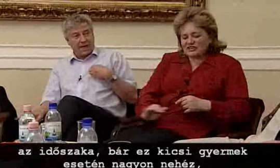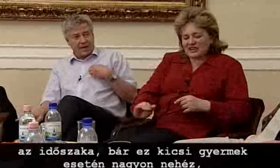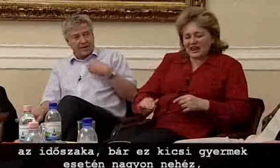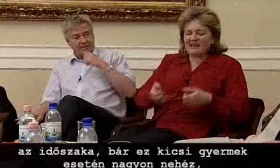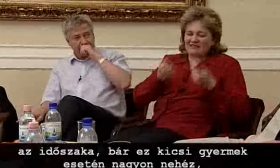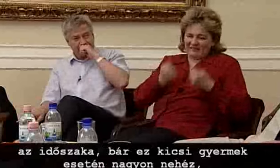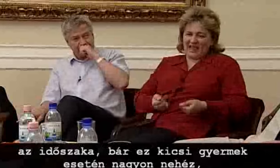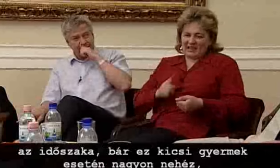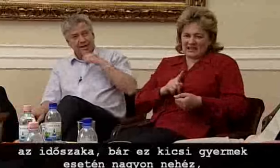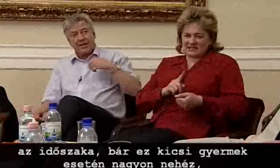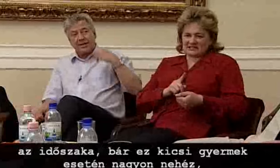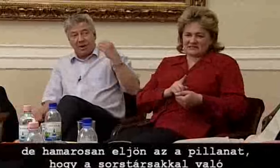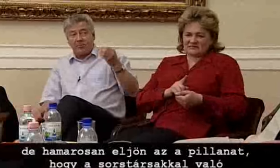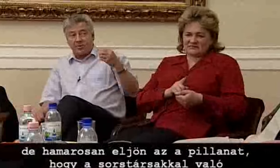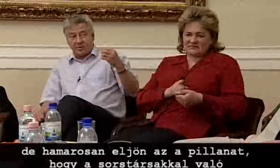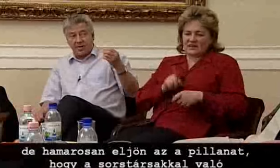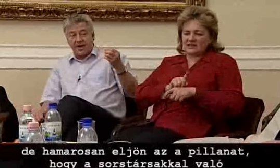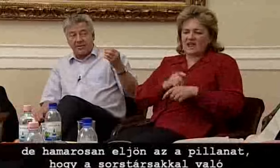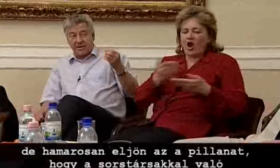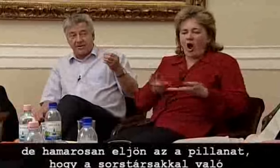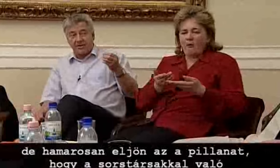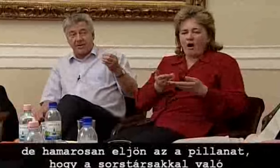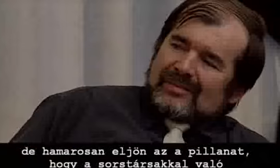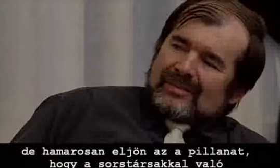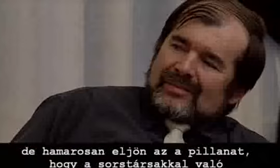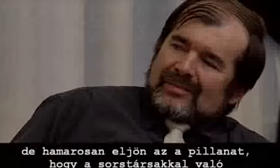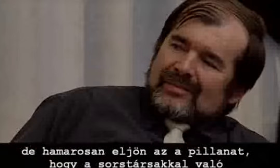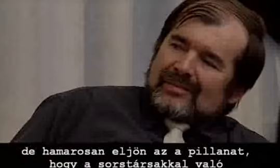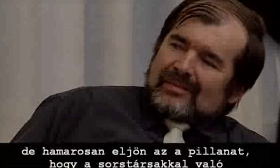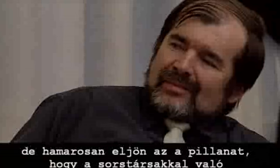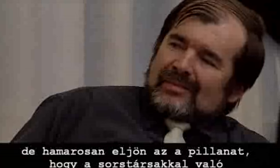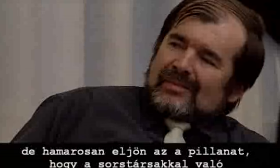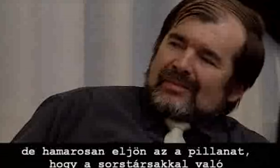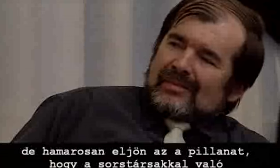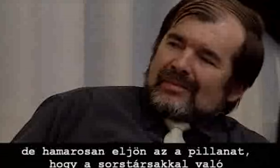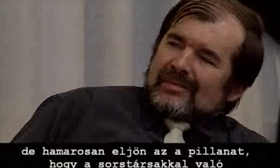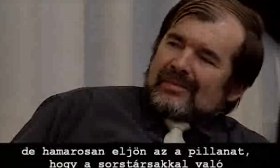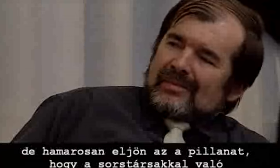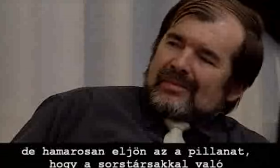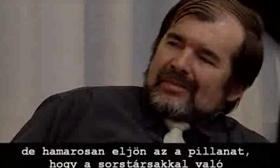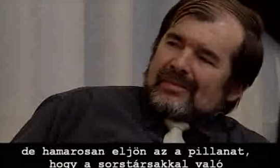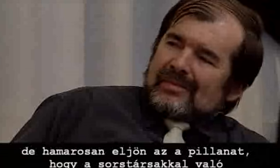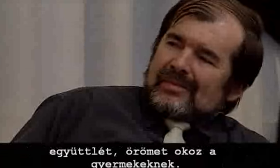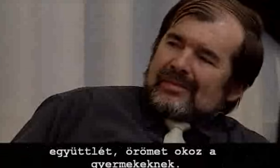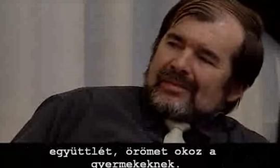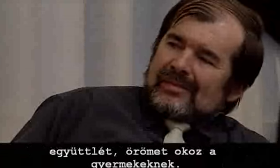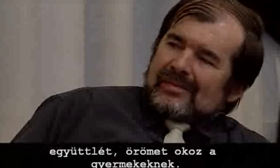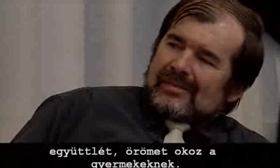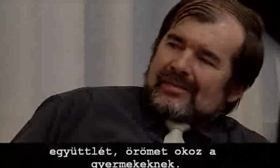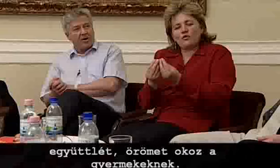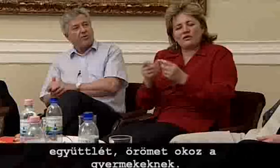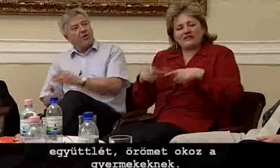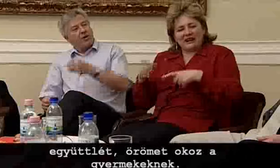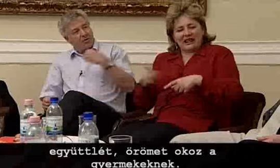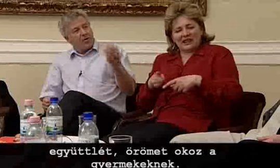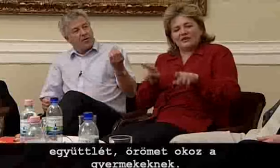nagyon nehéz, de hamarosan eljön az, hogy a sorstársakkal való együttlét